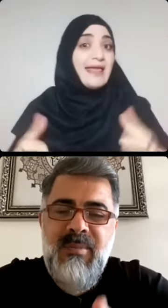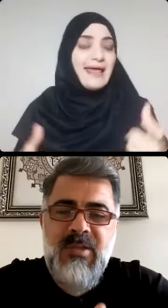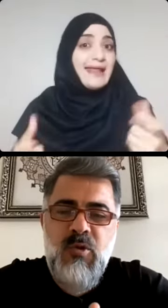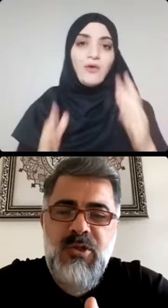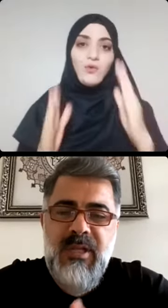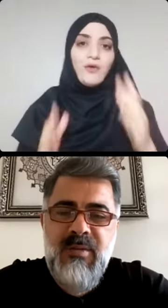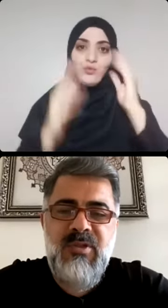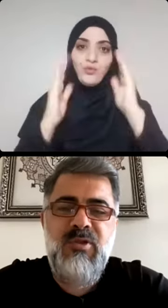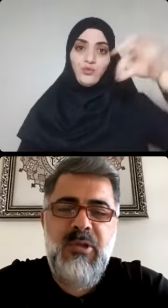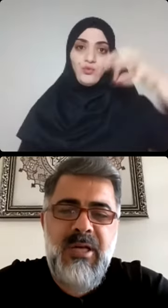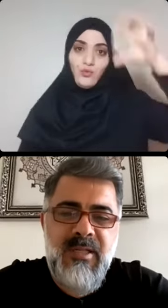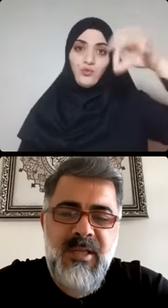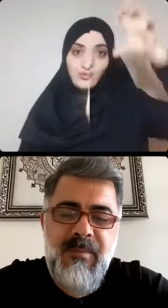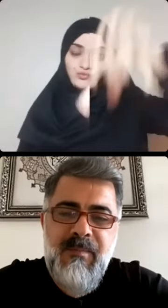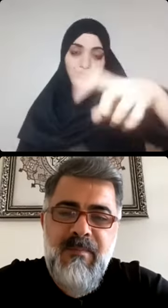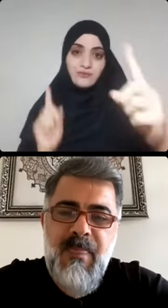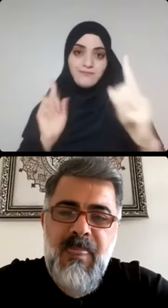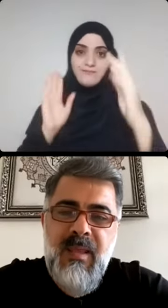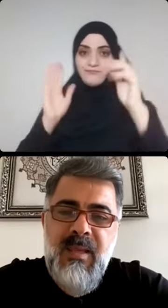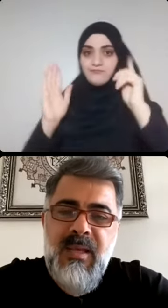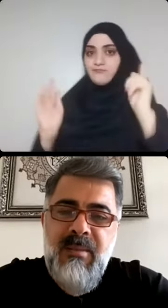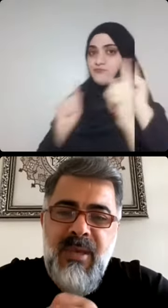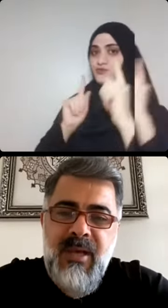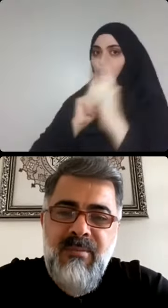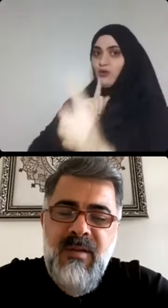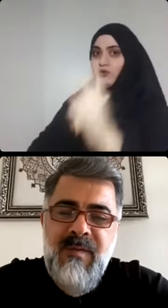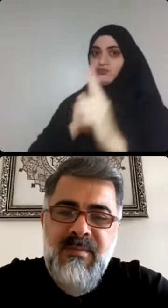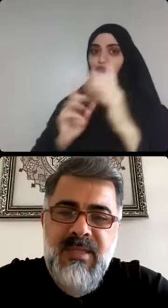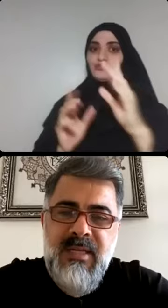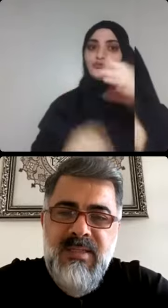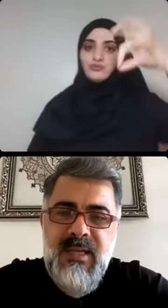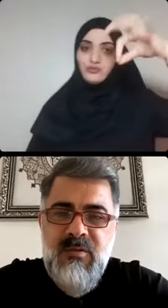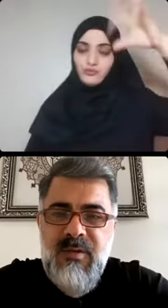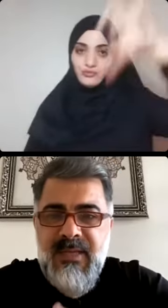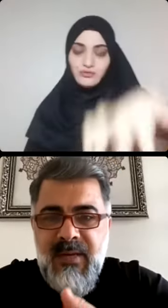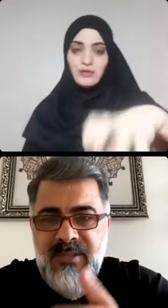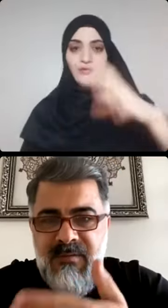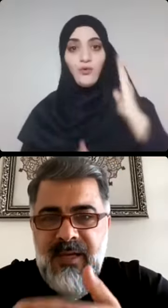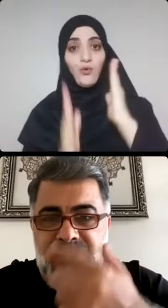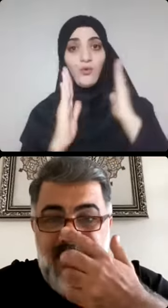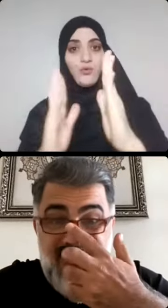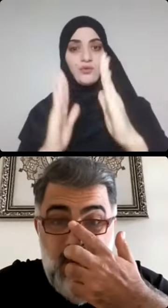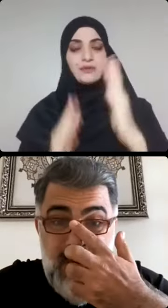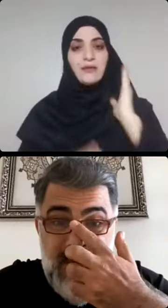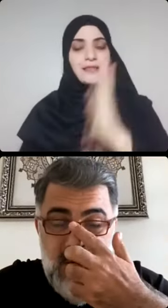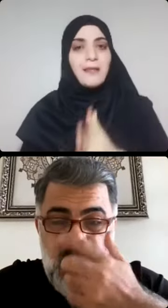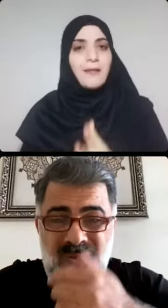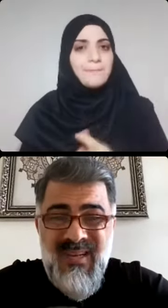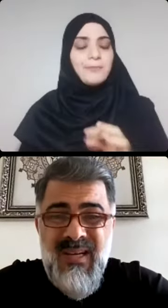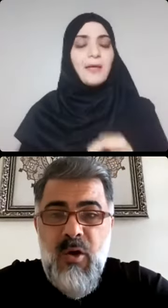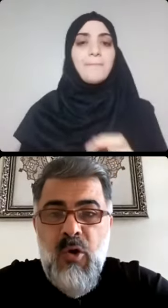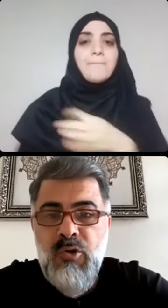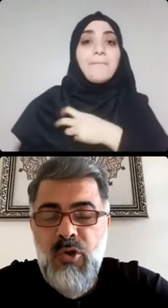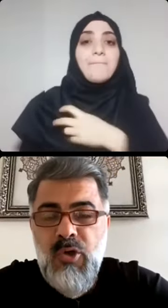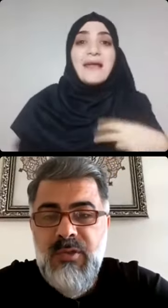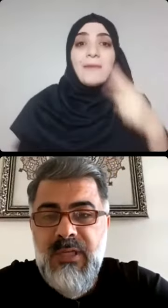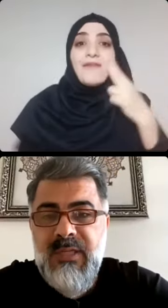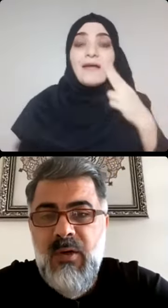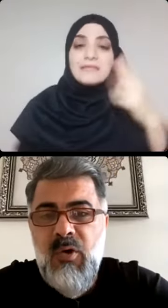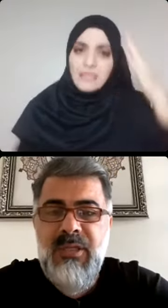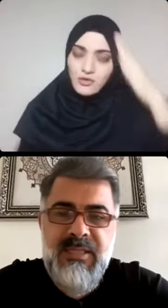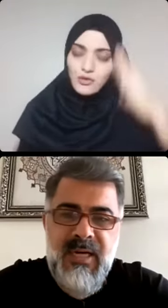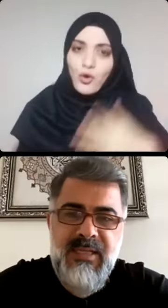Hatta bazı hocalarımız diyorlar ki Peygamber Efendimiz Aleyhisselatü Vesselam rivayetlerde böyle geçiyor. 14